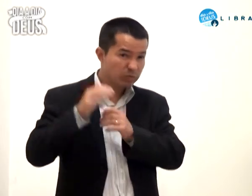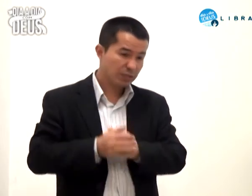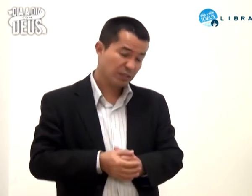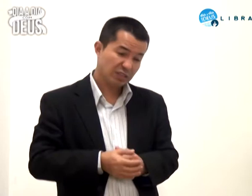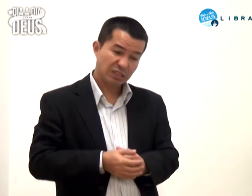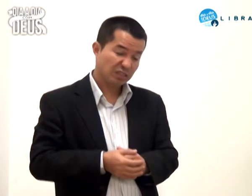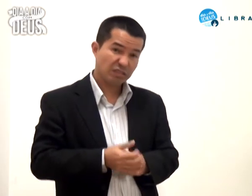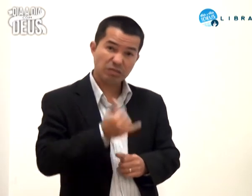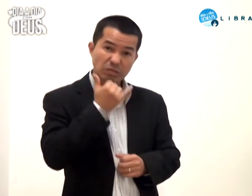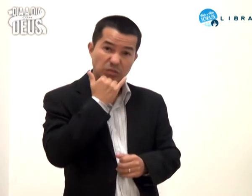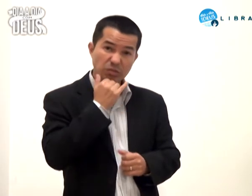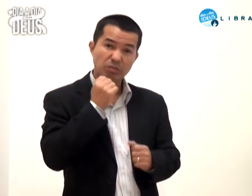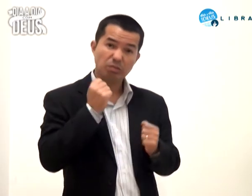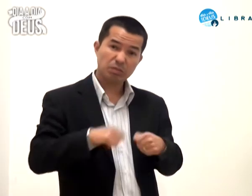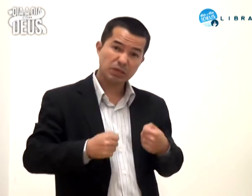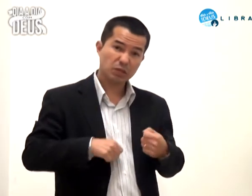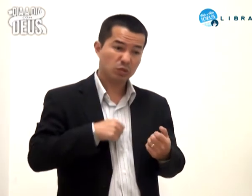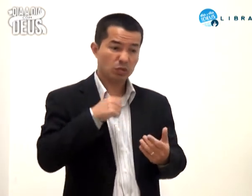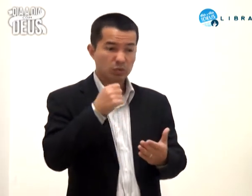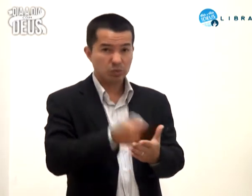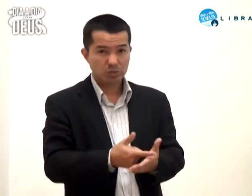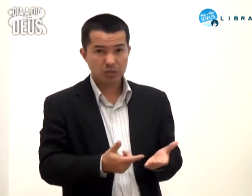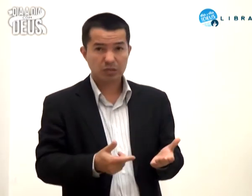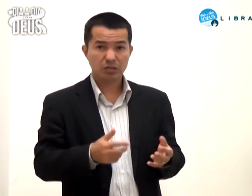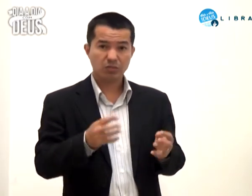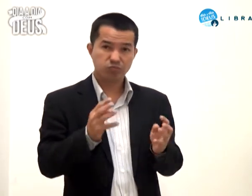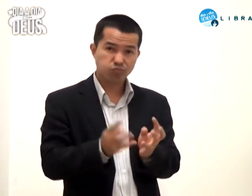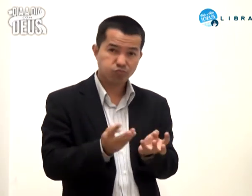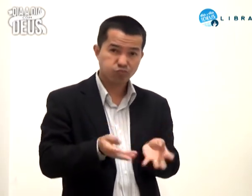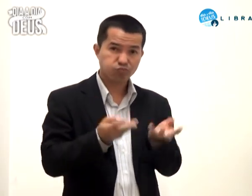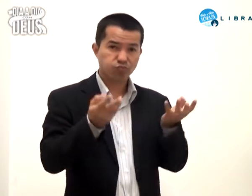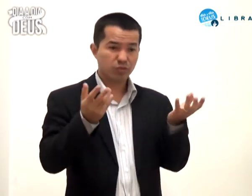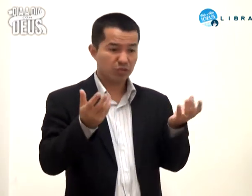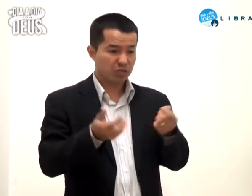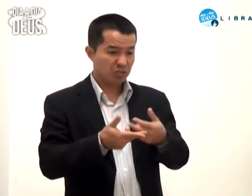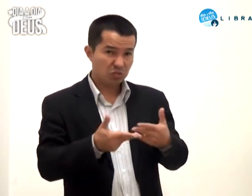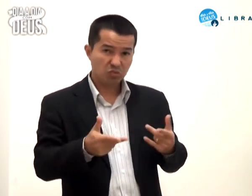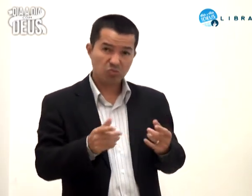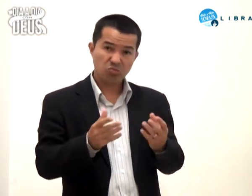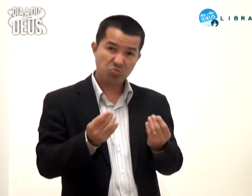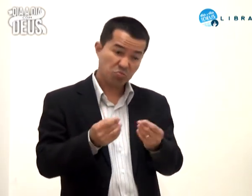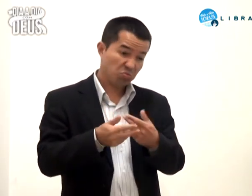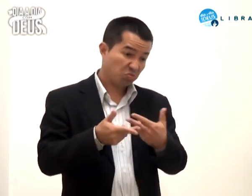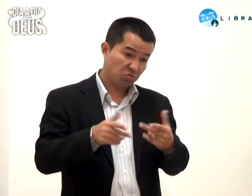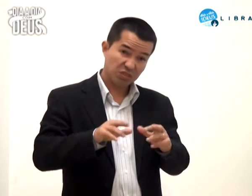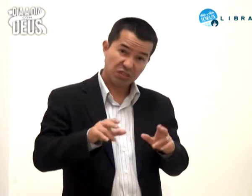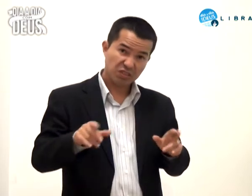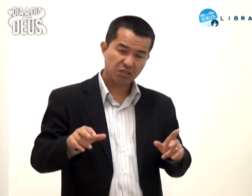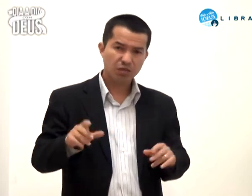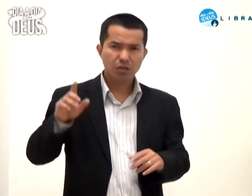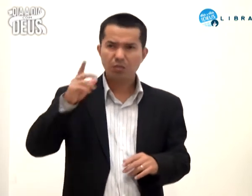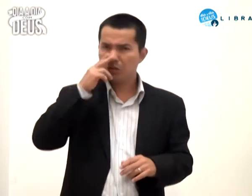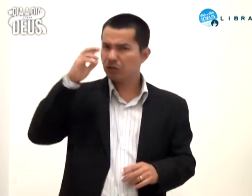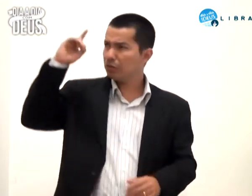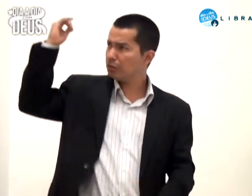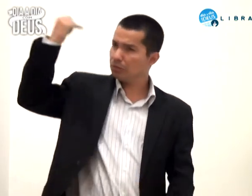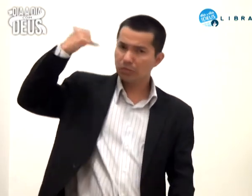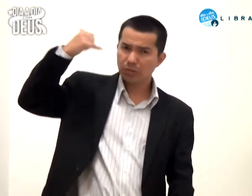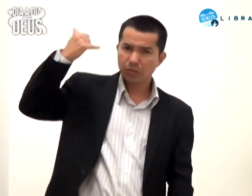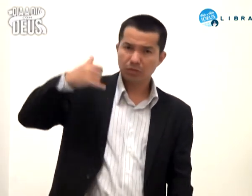o coco. Ela dizia, não dá, se eu pegar o coco custa tanto, né? E o coco não dá, tem que comprar salada, tem que comprar isso, aquilo. Ele